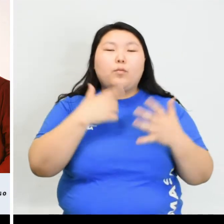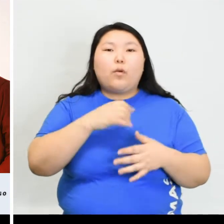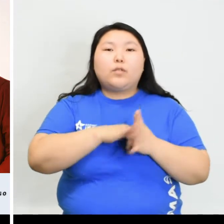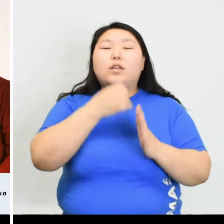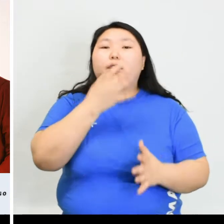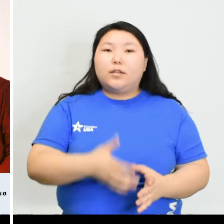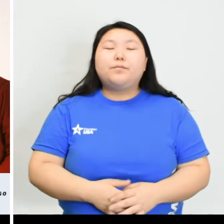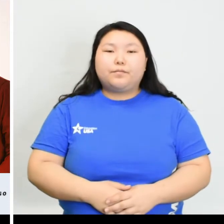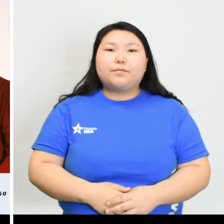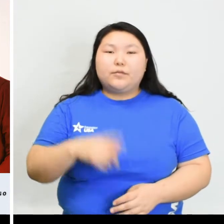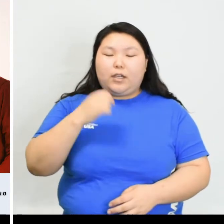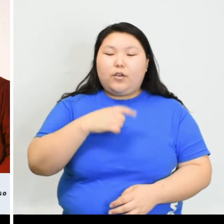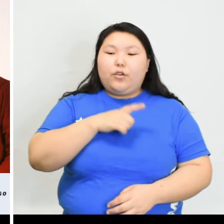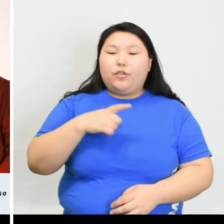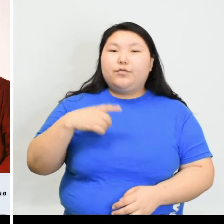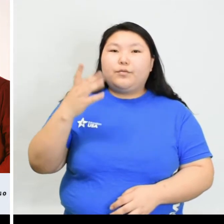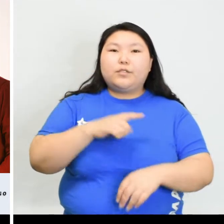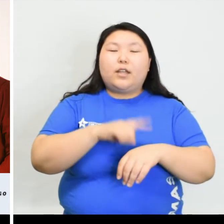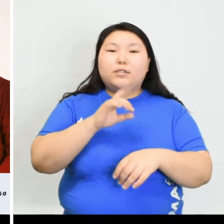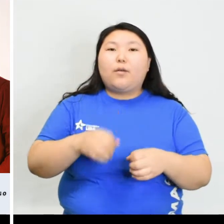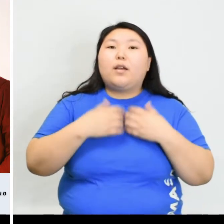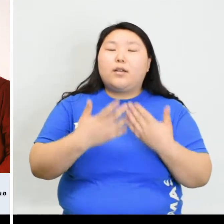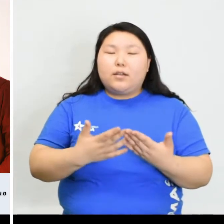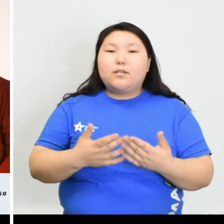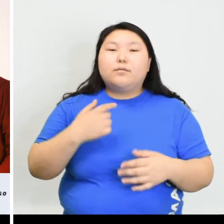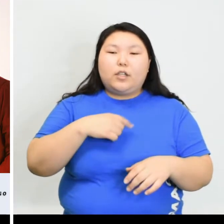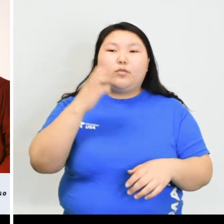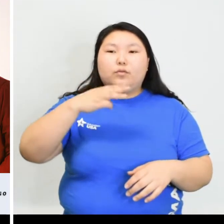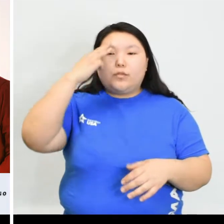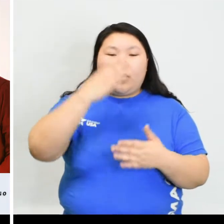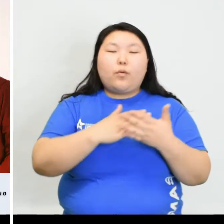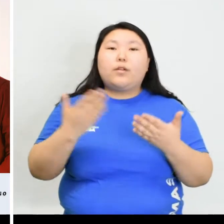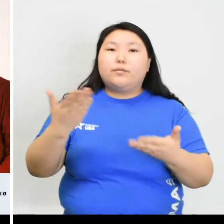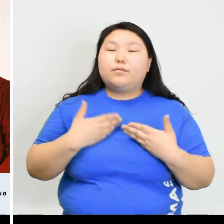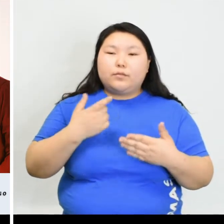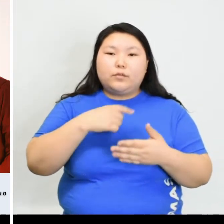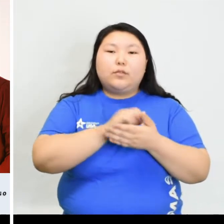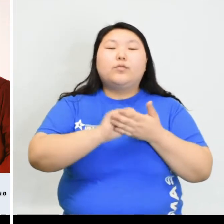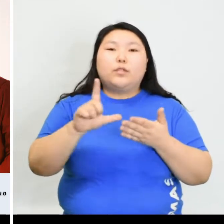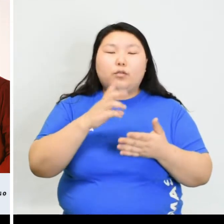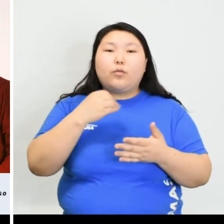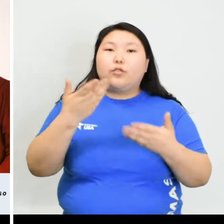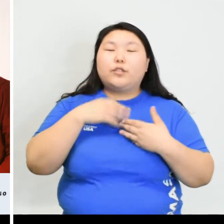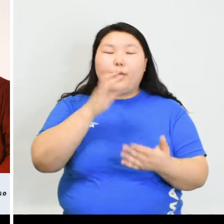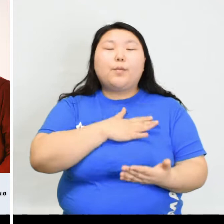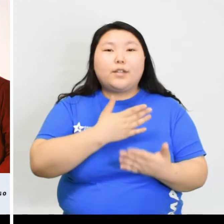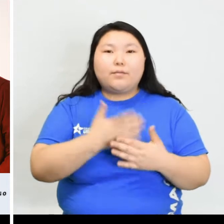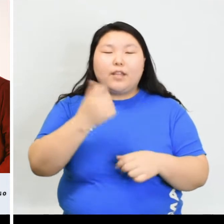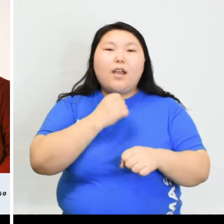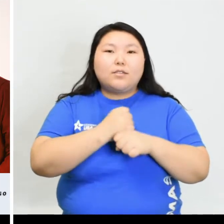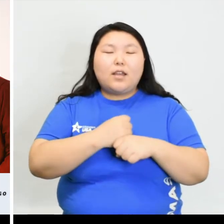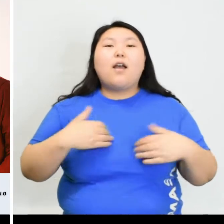ингээд өөрийнхөө цаг завыг гарган туршлагаасаа уулзаад үн цэнтэй зөвлөгөө өгсөн танд баярлалаа. Ажил